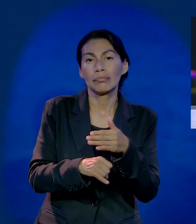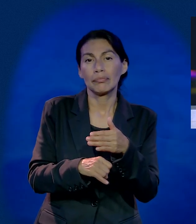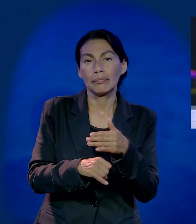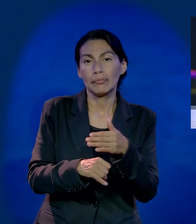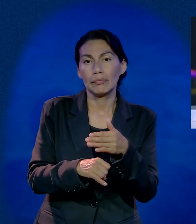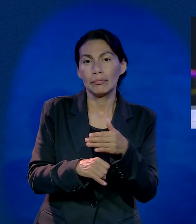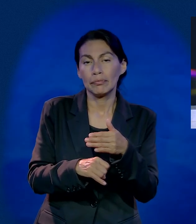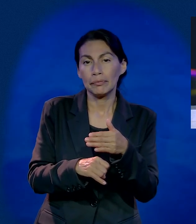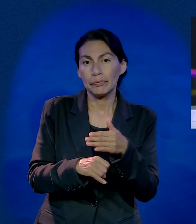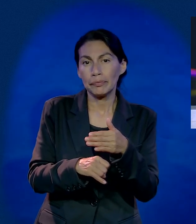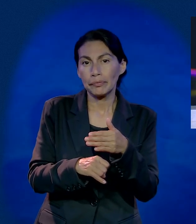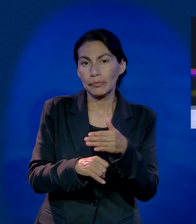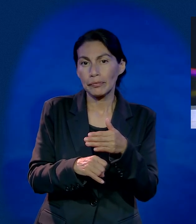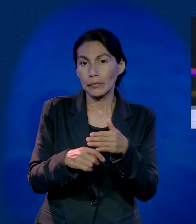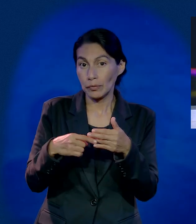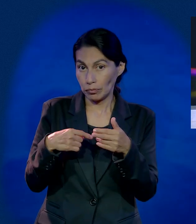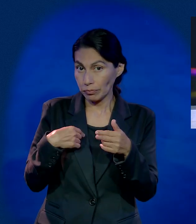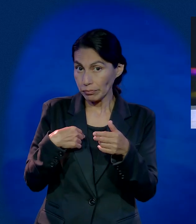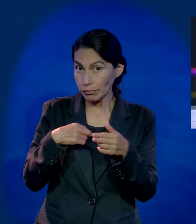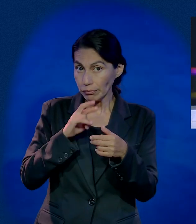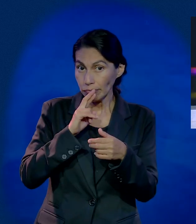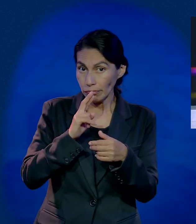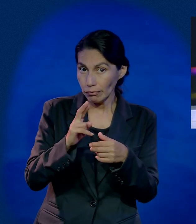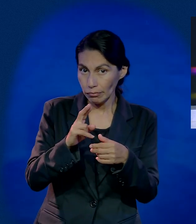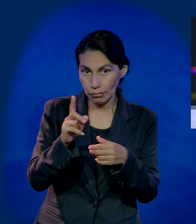la explicación sería muy profunda.